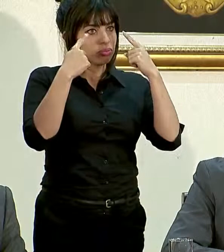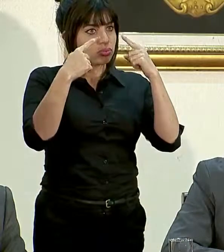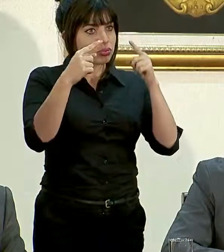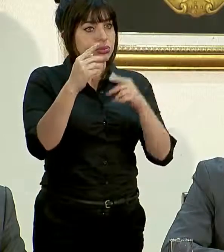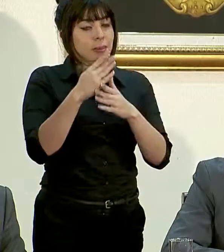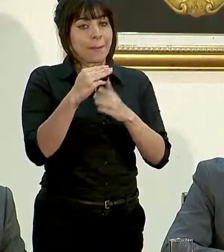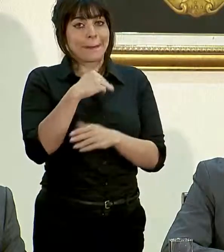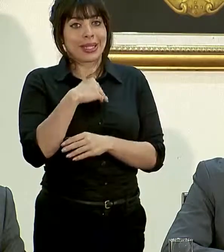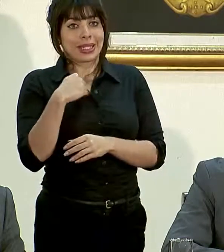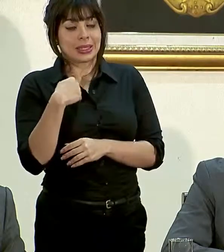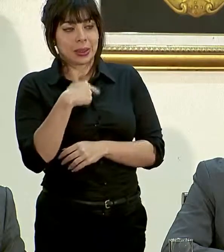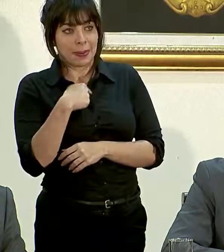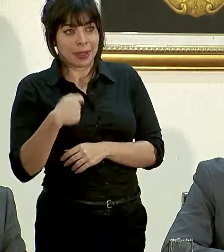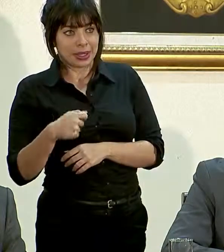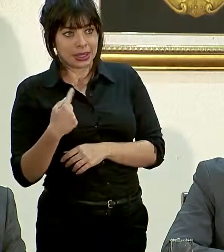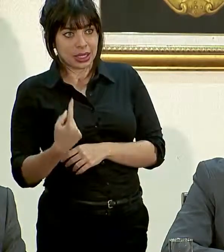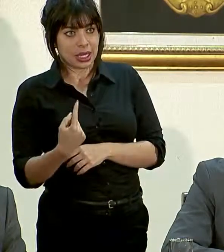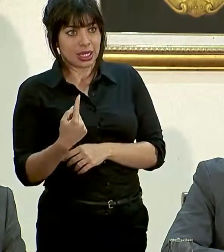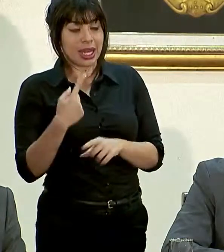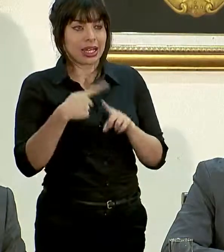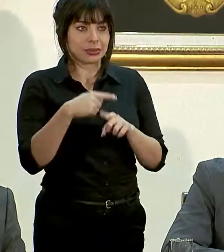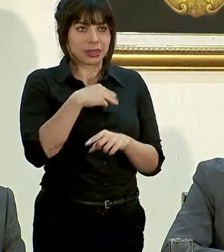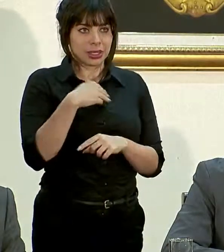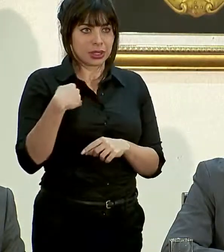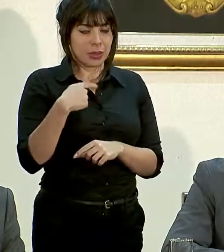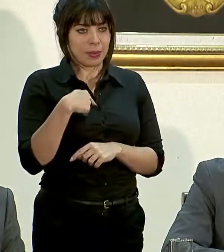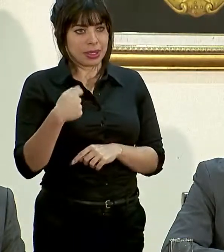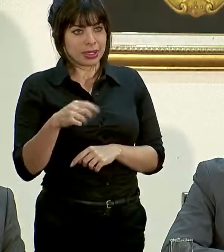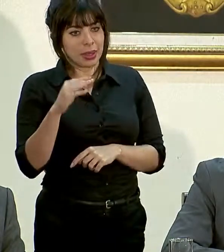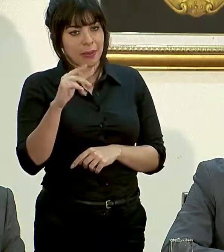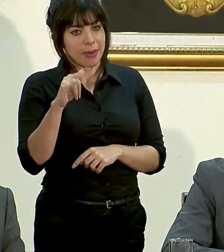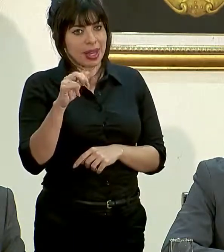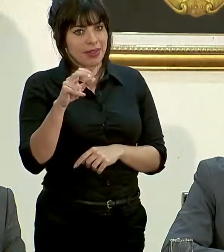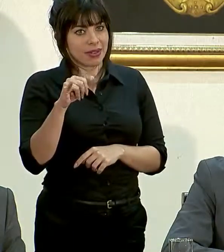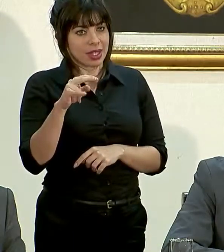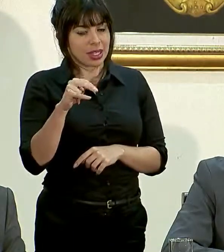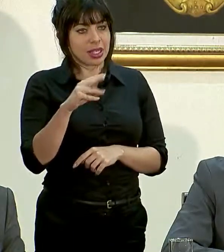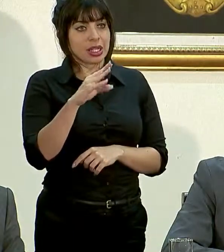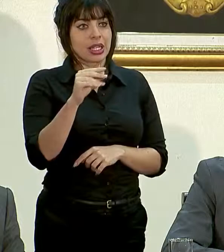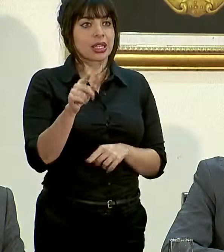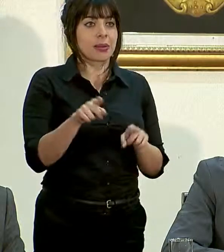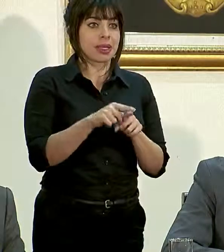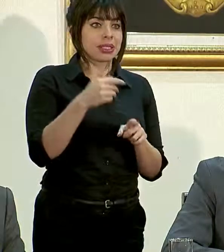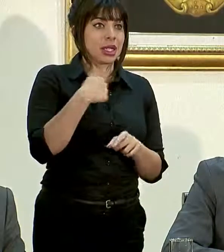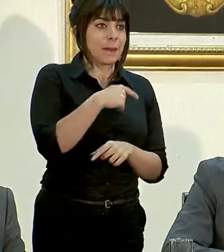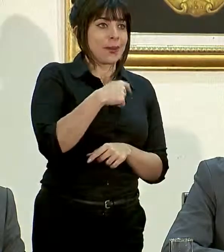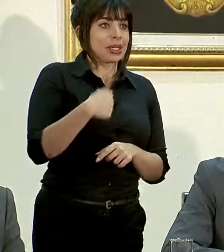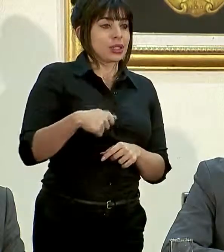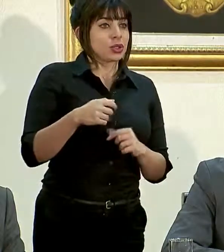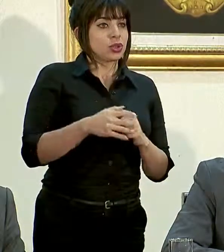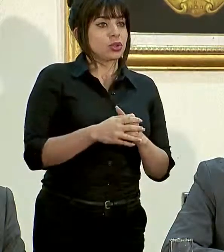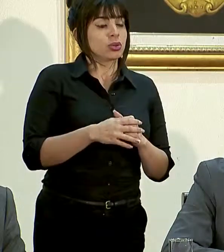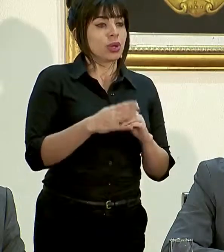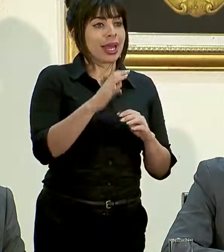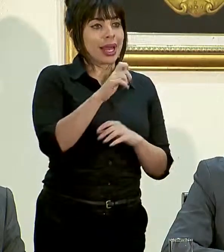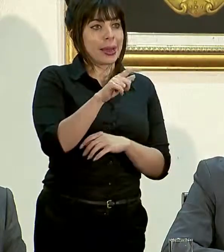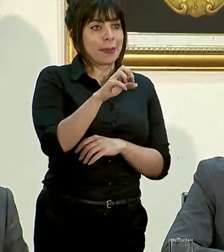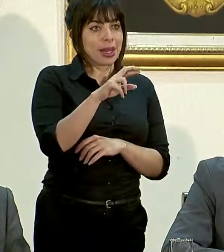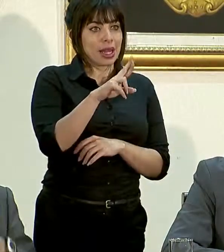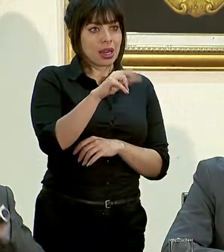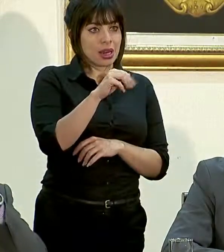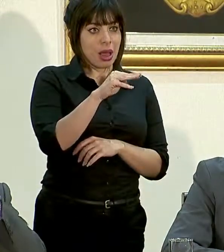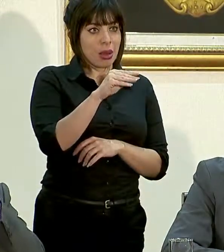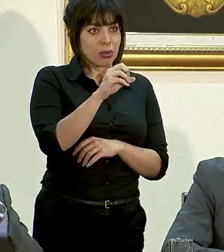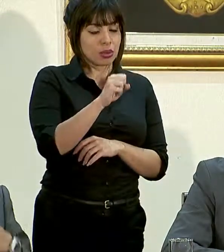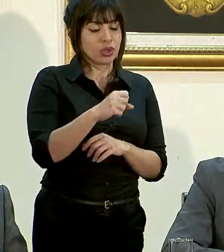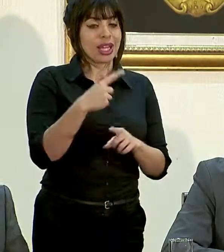el señor ministro de la Presidencia, ex ministro de la Presidencia, don Melvin Jiménez, como el señor ministro de Economía, don Wilmer Ramos,